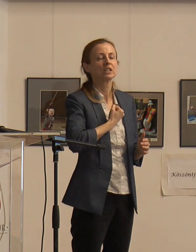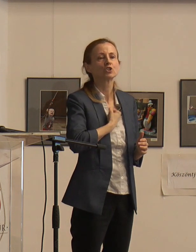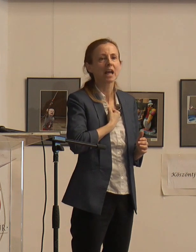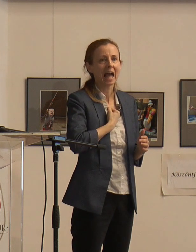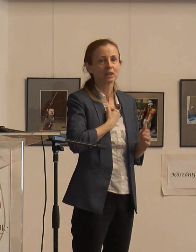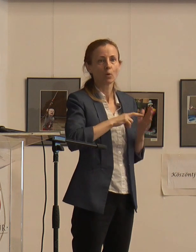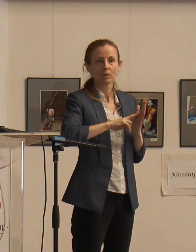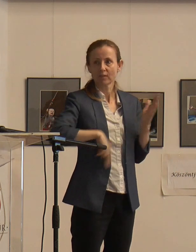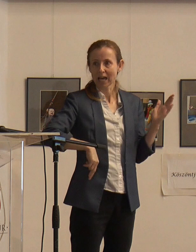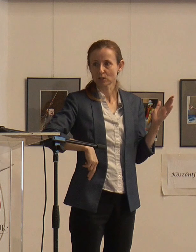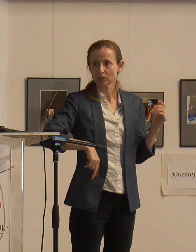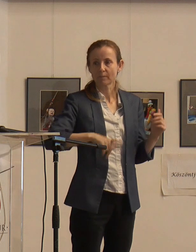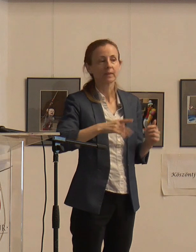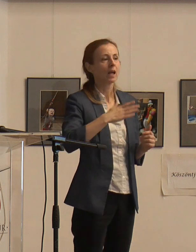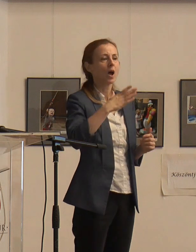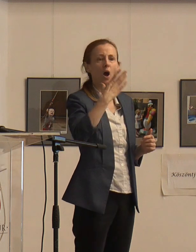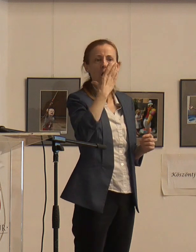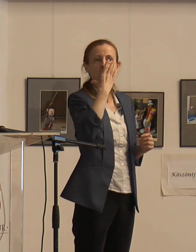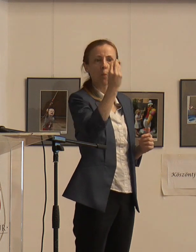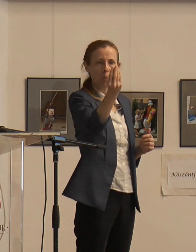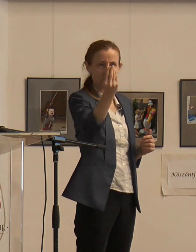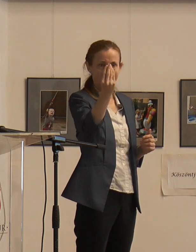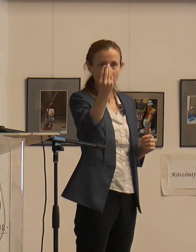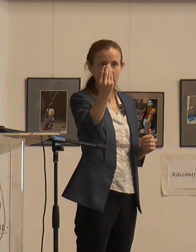verset fog elmondani, a Bója. És